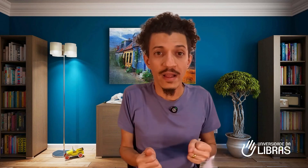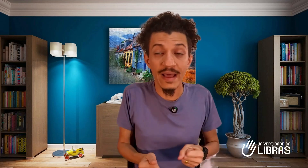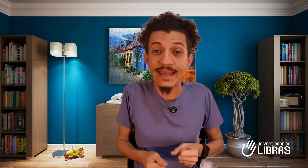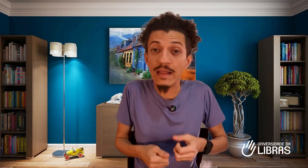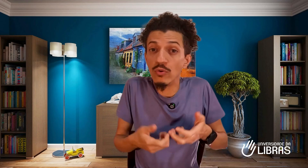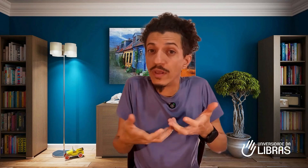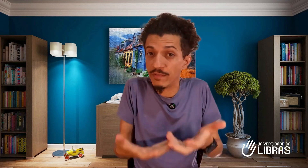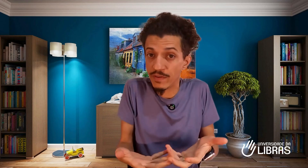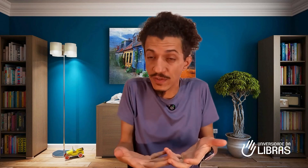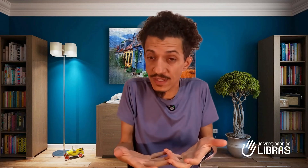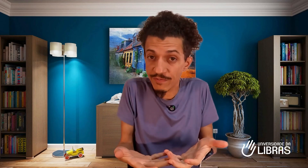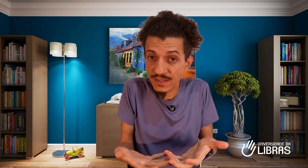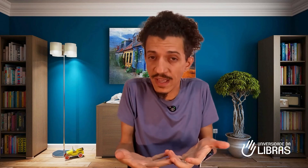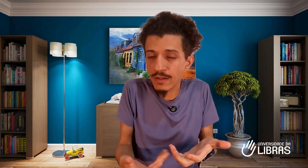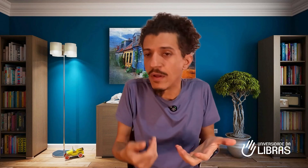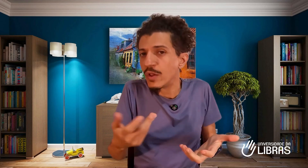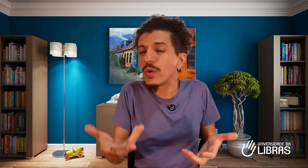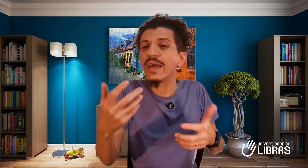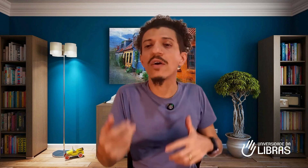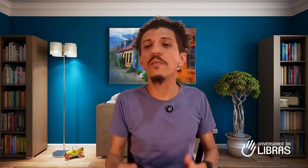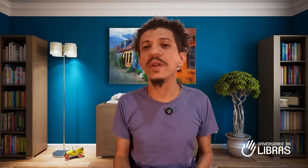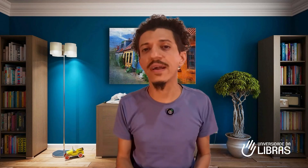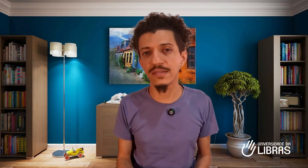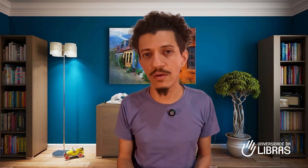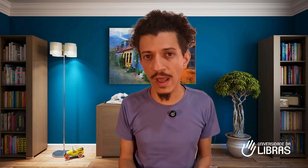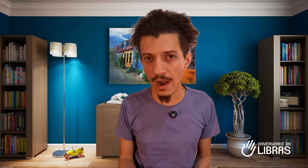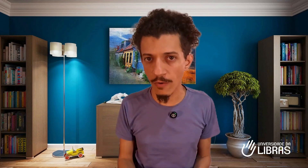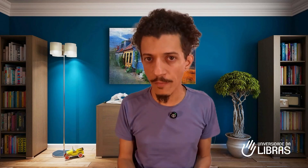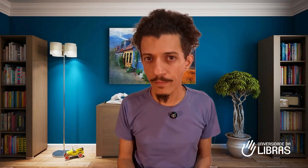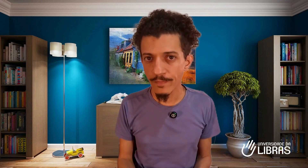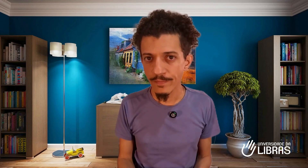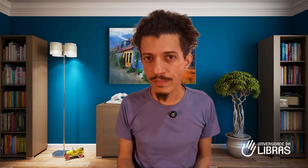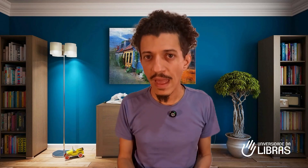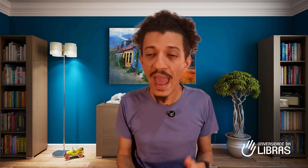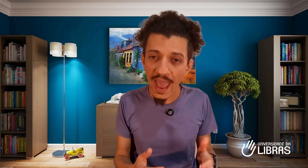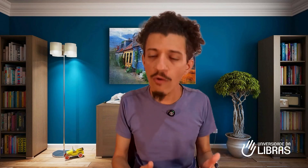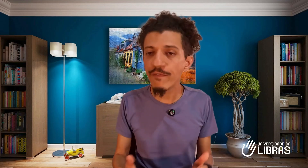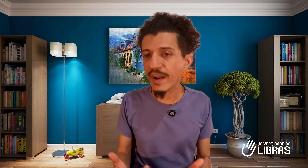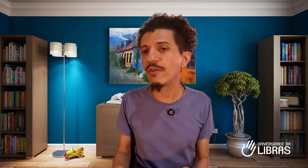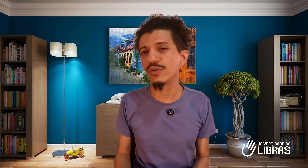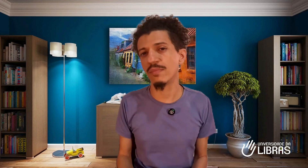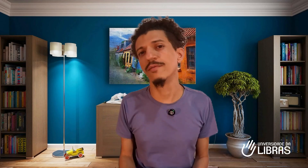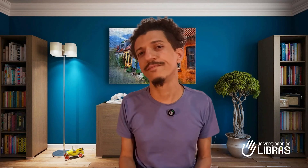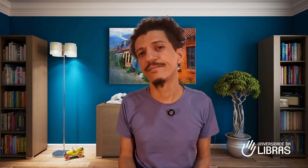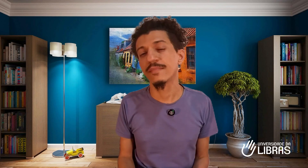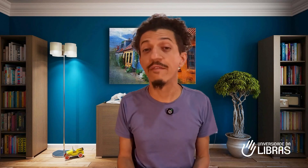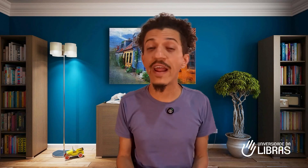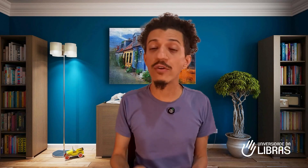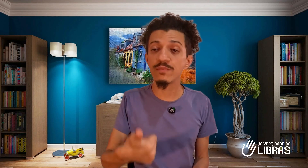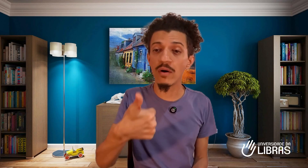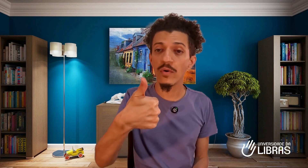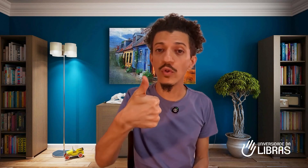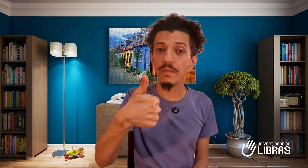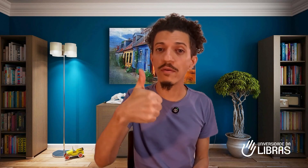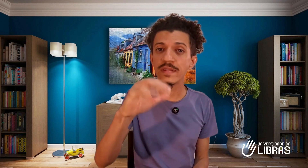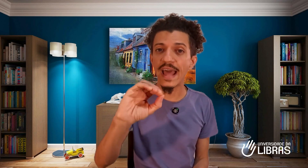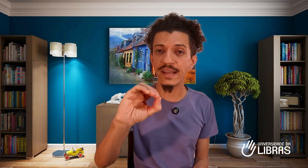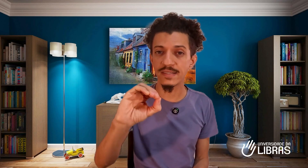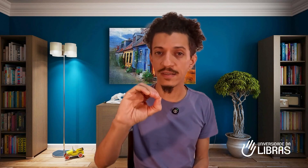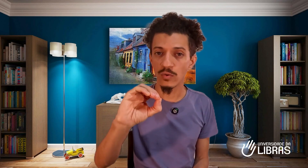naquilo do que você está fazendo do que na comunicação real. É um freio de mão. Freio de mão número 10. O